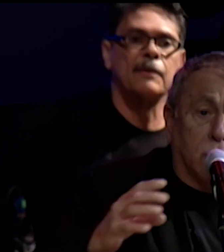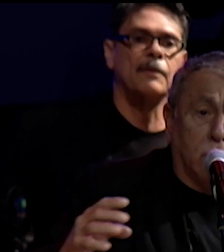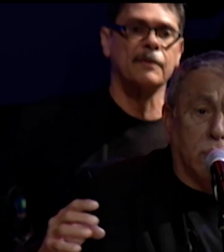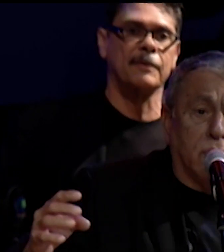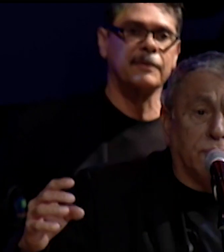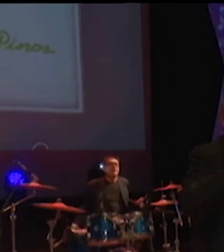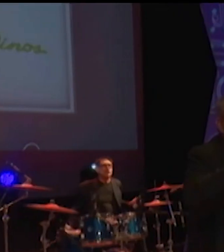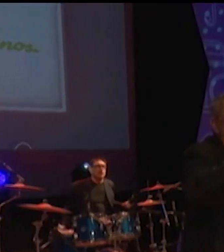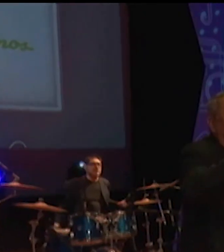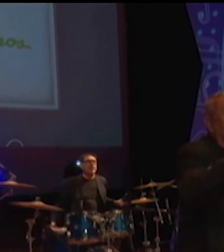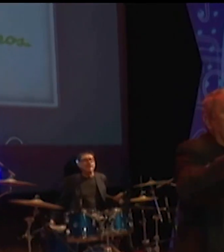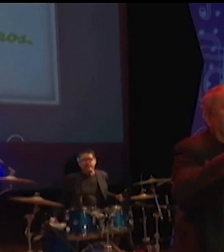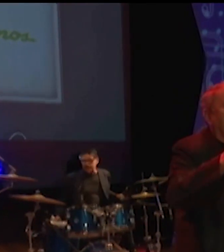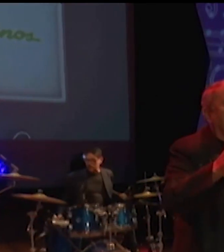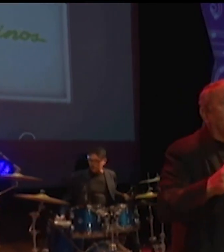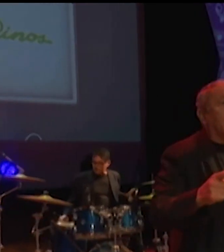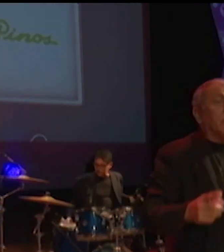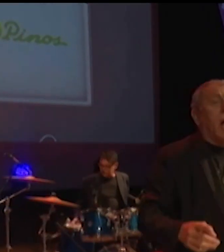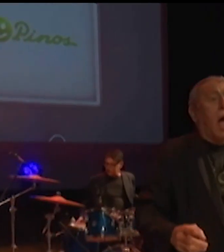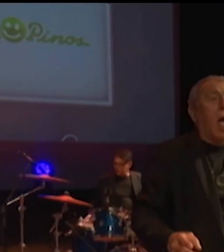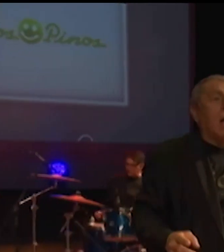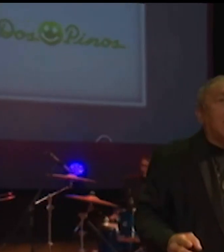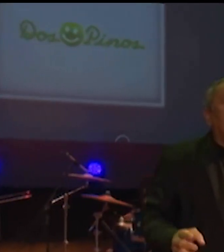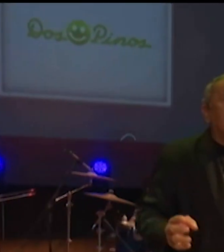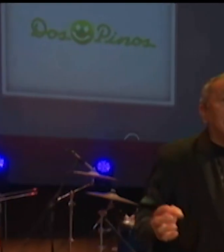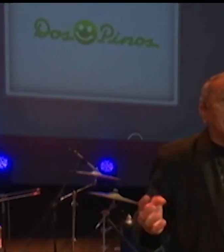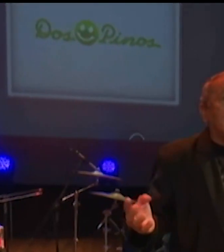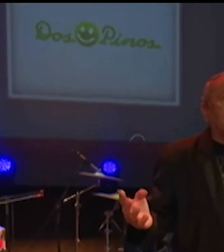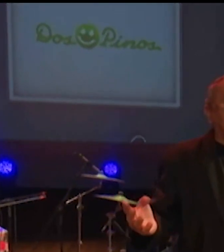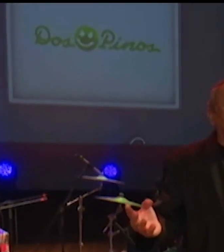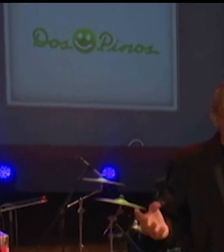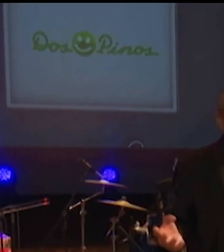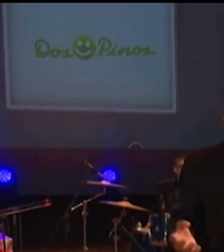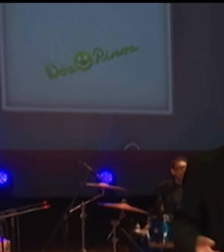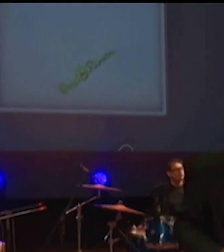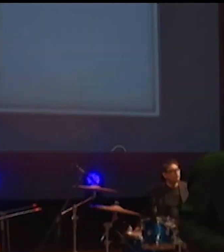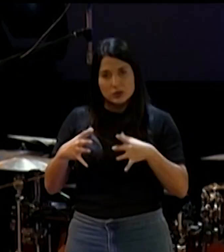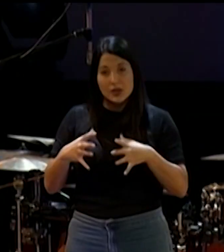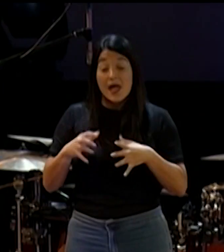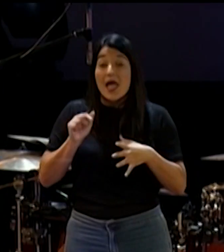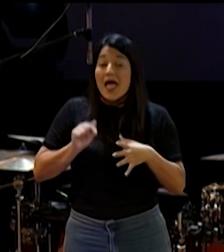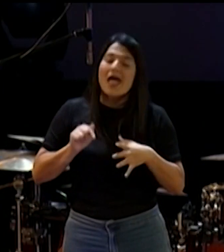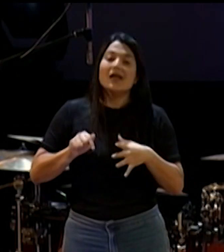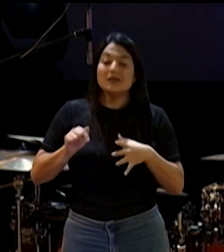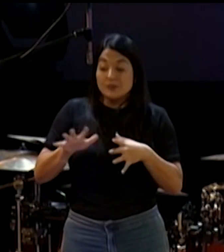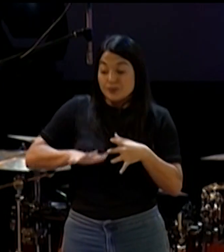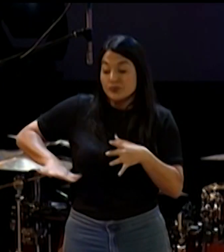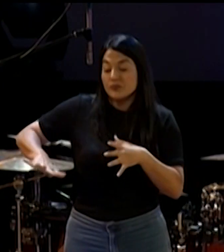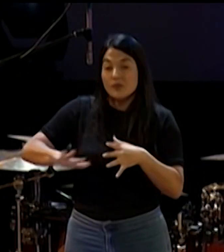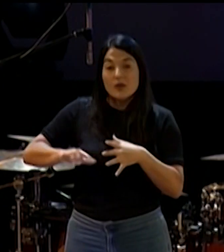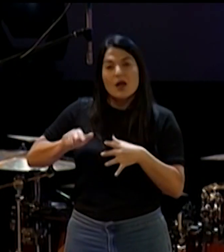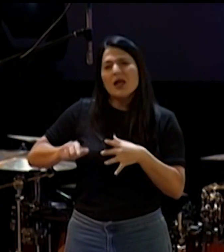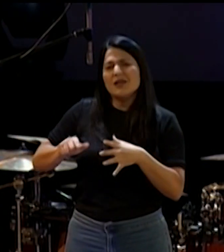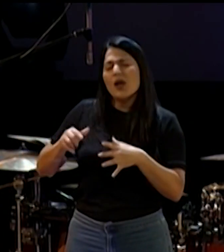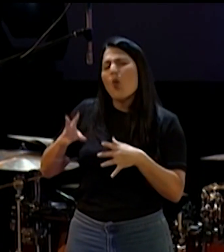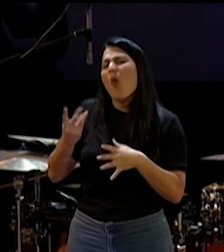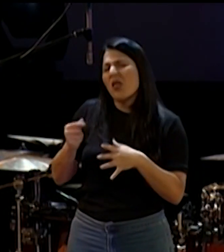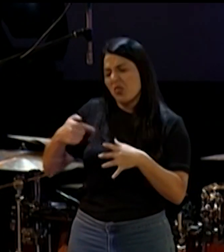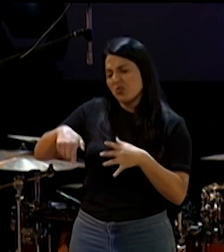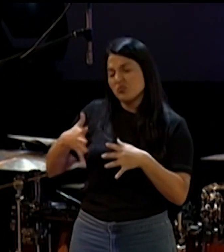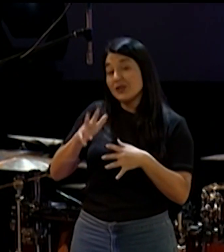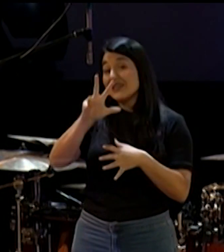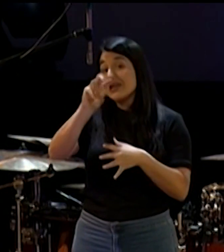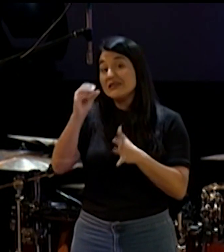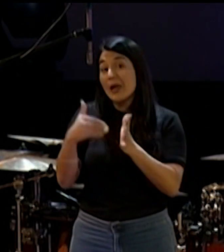e higiene personal para los comediantes, músicos, actores y demás artistas. Es un sector que reúne a más de